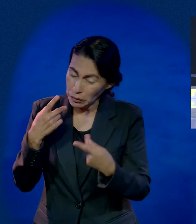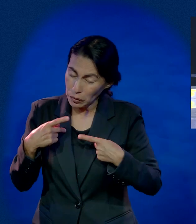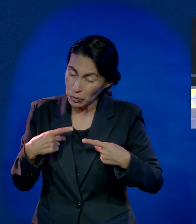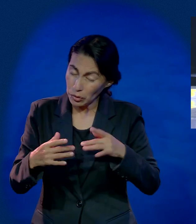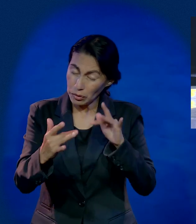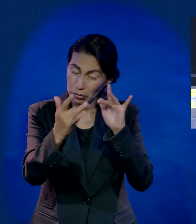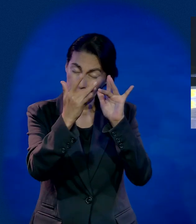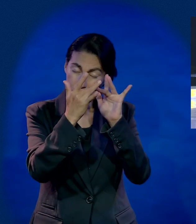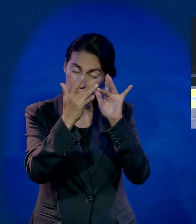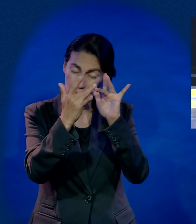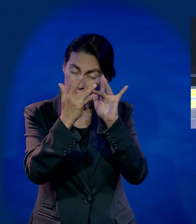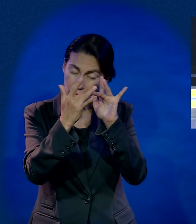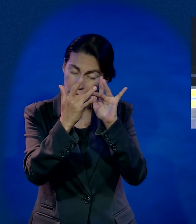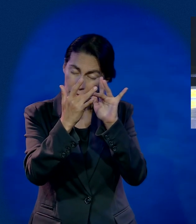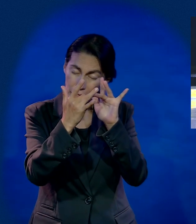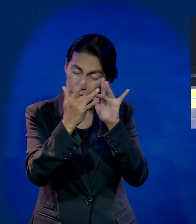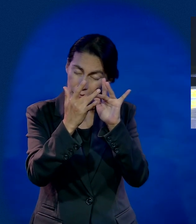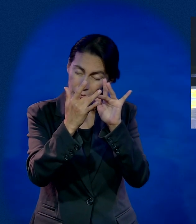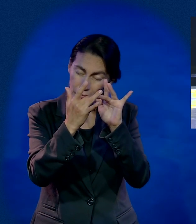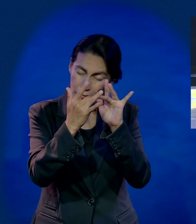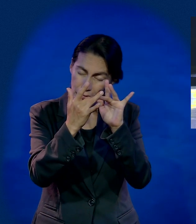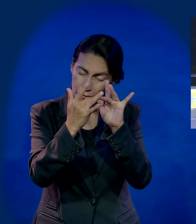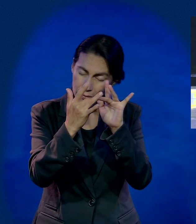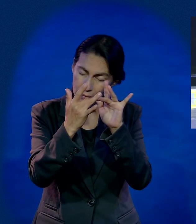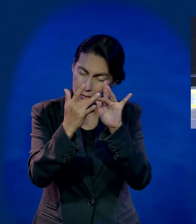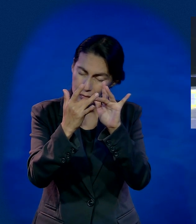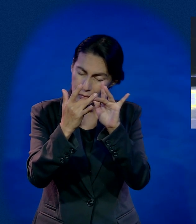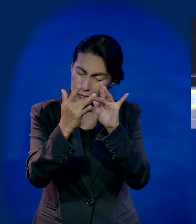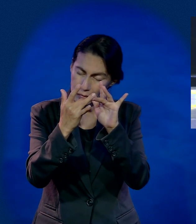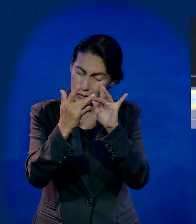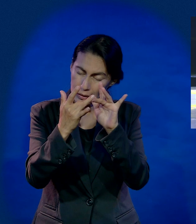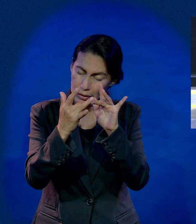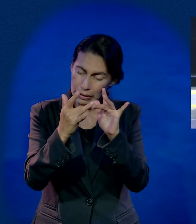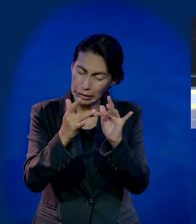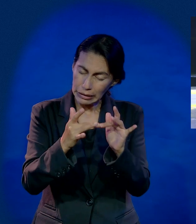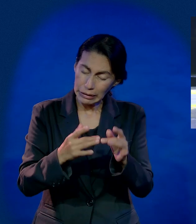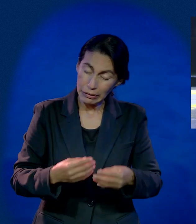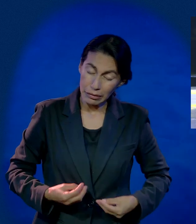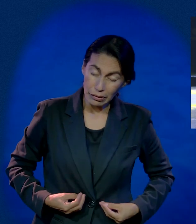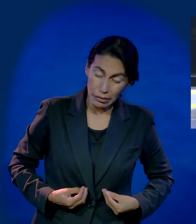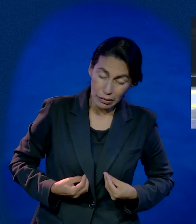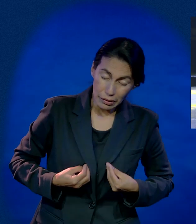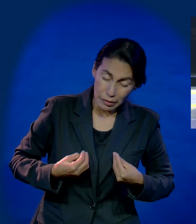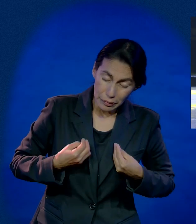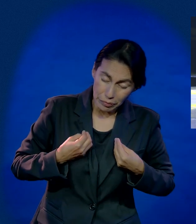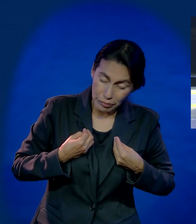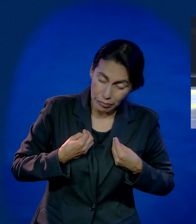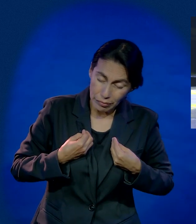Hay algunos entre nosotros. Hay algunos entre nosotros. O en las pantallas. En las pantallas.